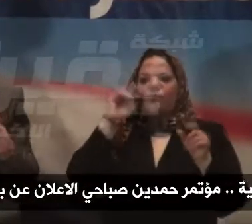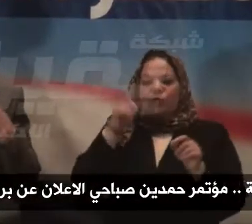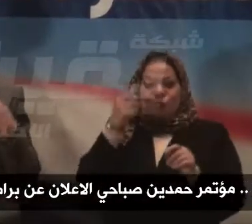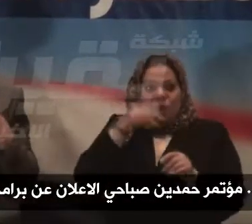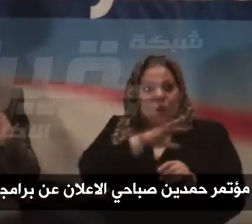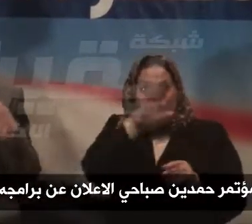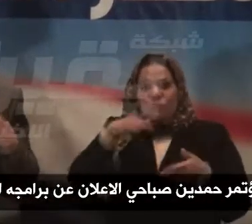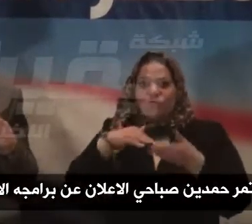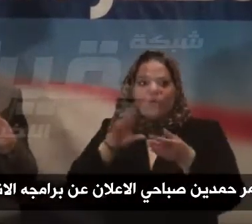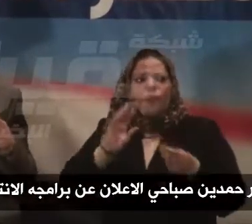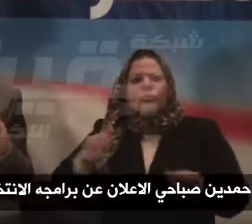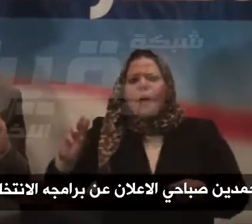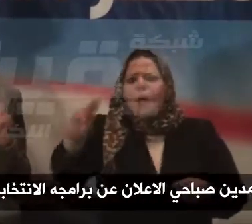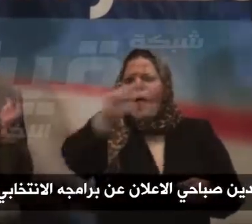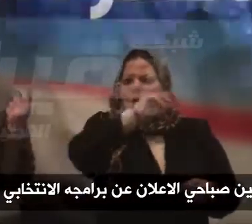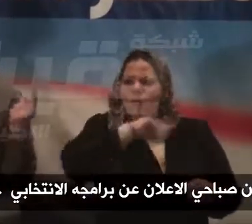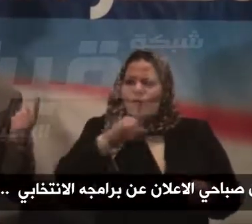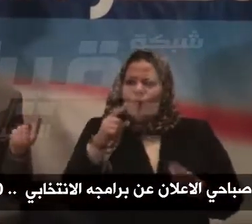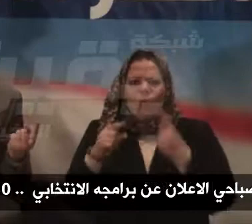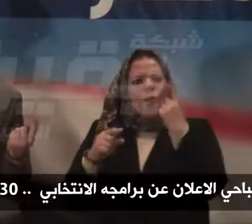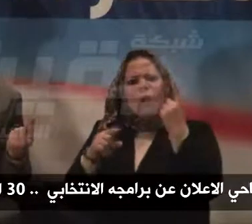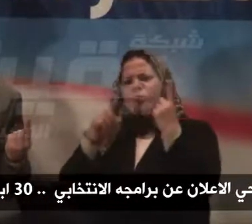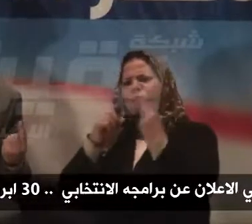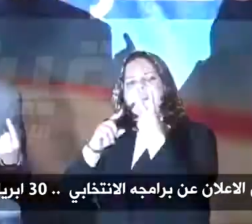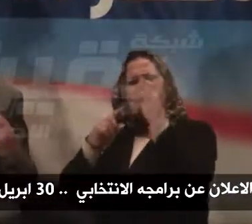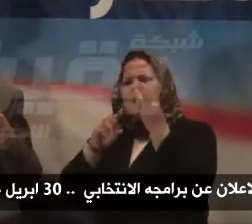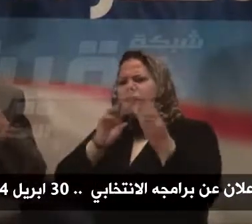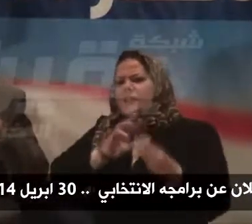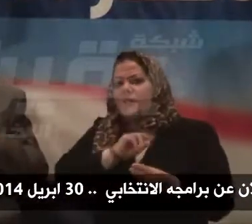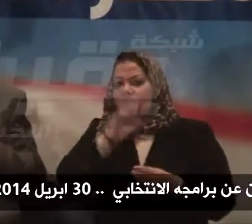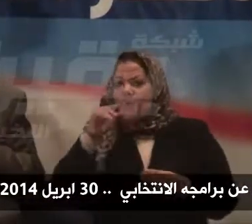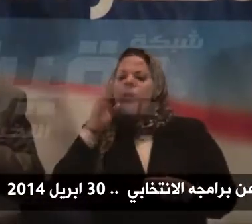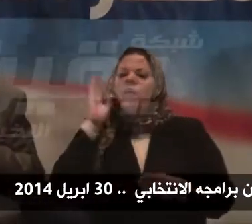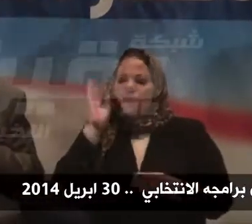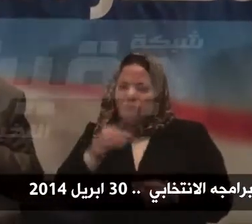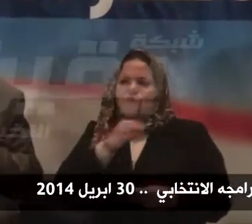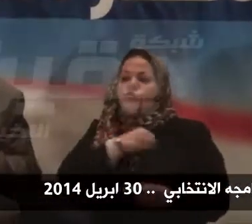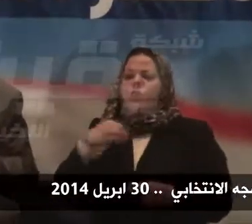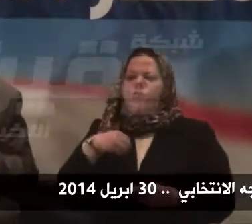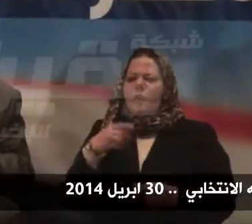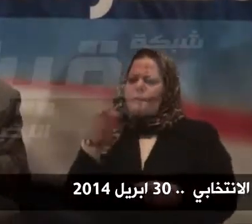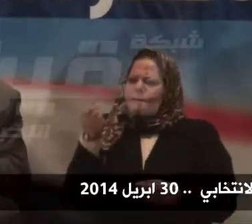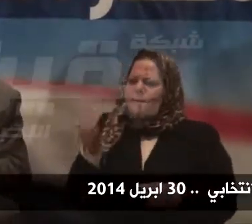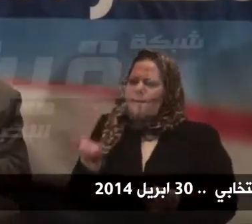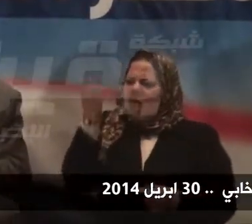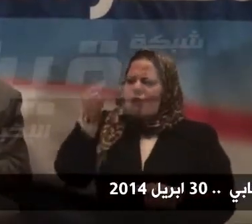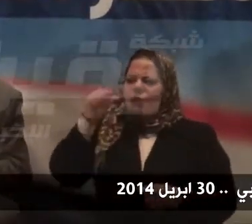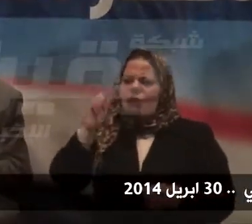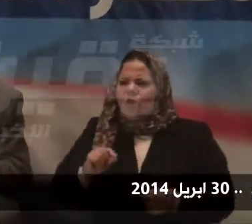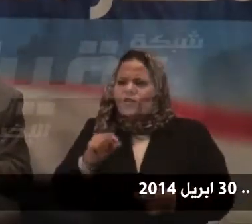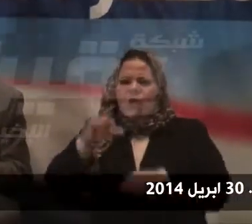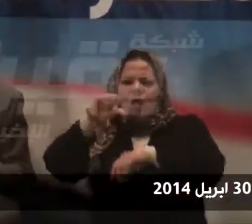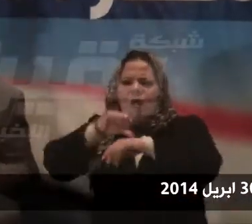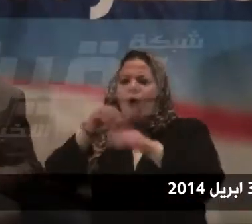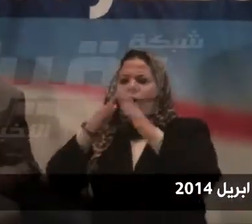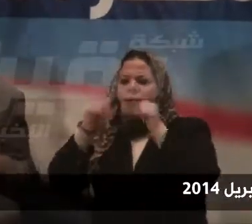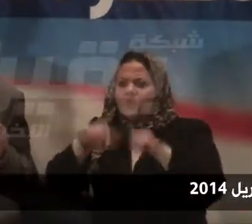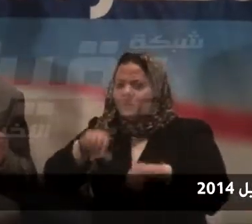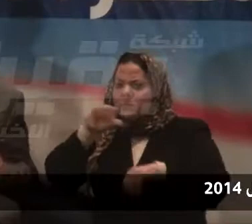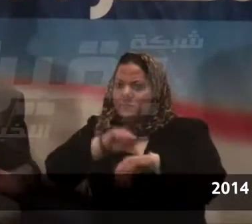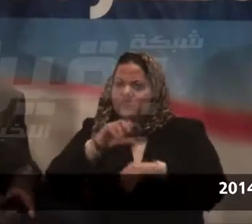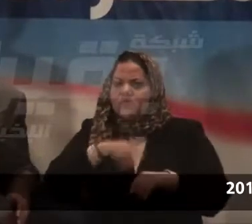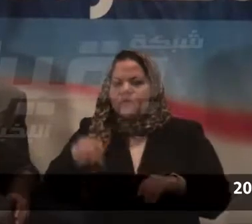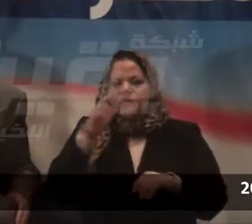سيصبح كل مقدم للخدمة سواء في وحدة نائية أو في مستشفى مركزي أو مستشفى في القاهرة